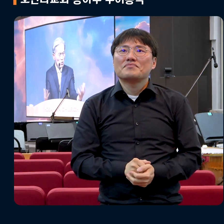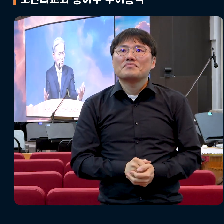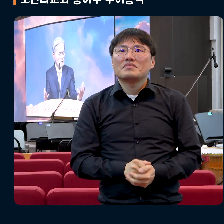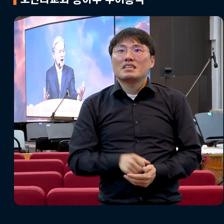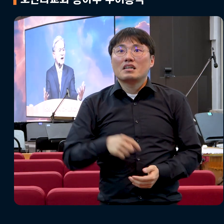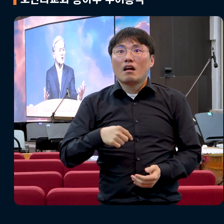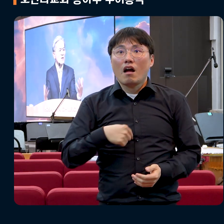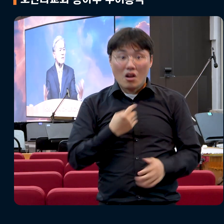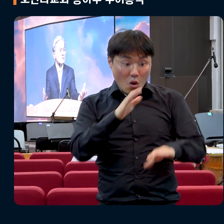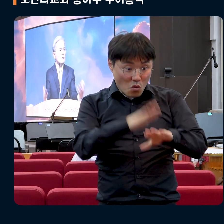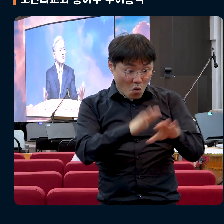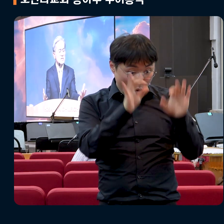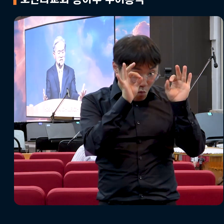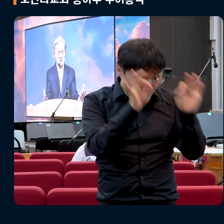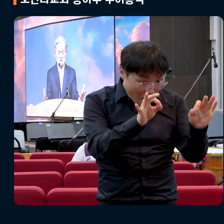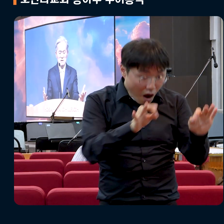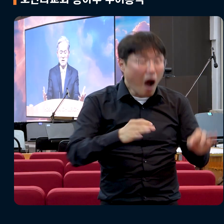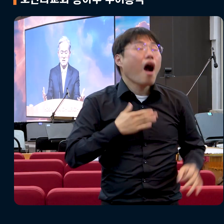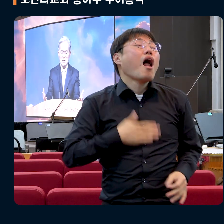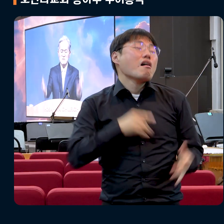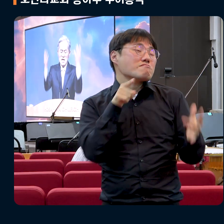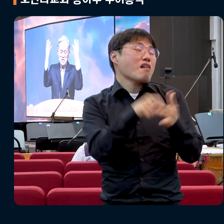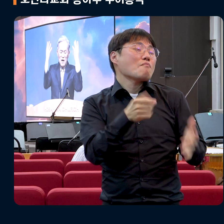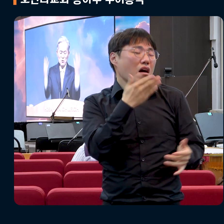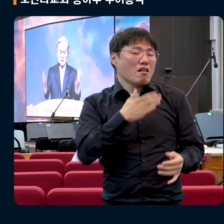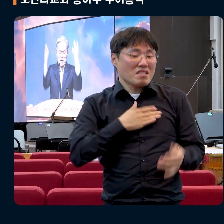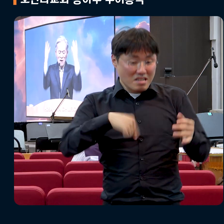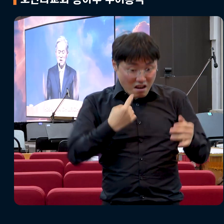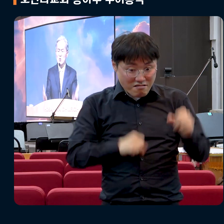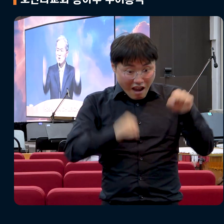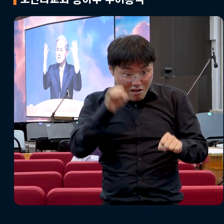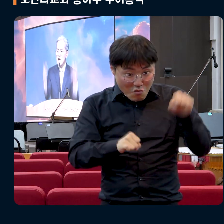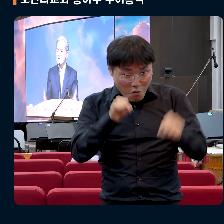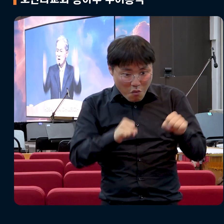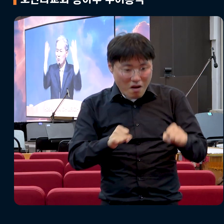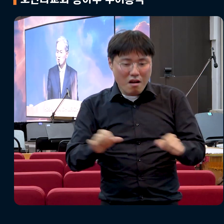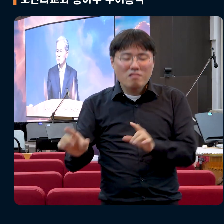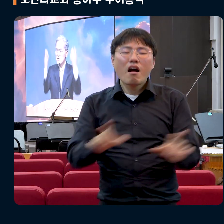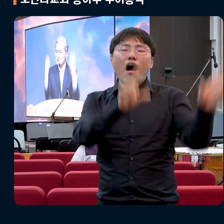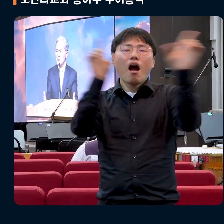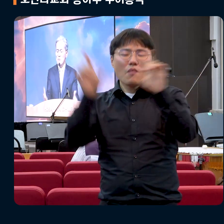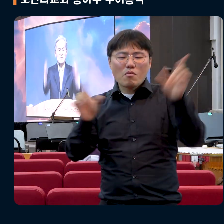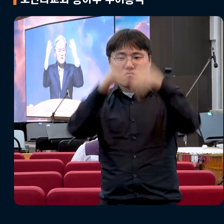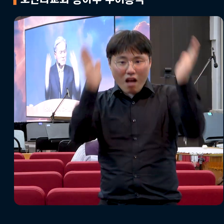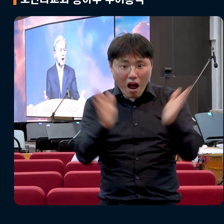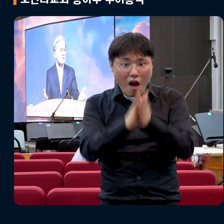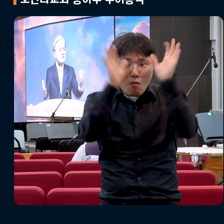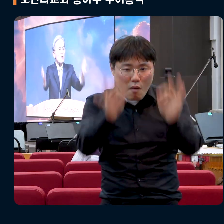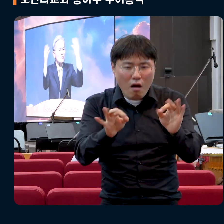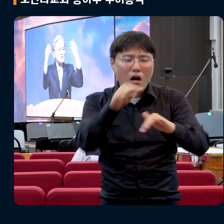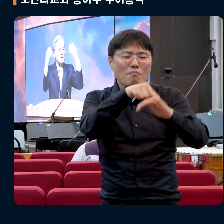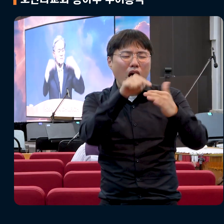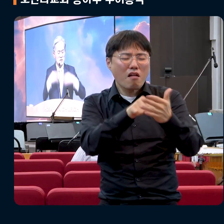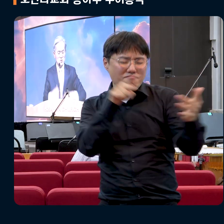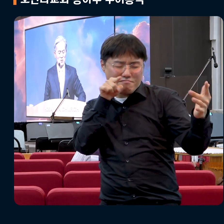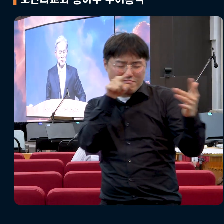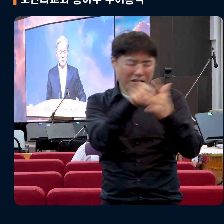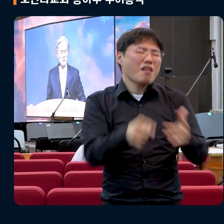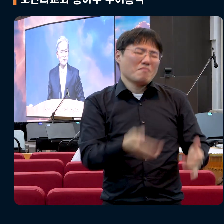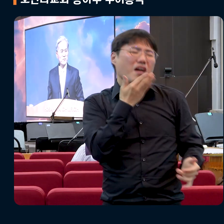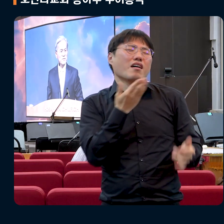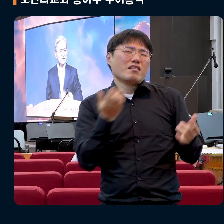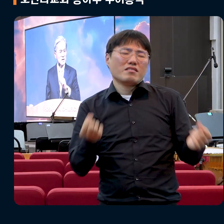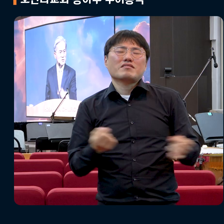그 자기 손을 보면 알아요, 내 마음이 어떤지. 지금 자신이 하고 있는 행동, 삶의 모습, 그걸 보면 그 마음이 그대로 알 수 있다 그